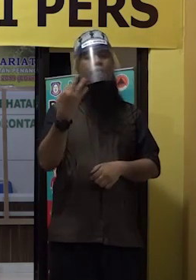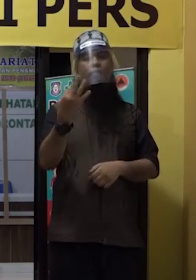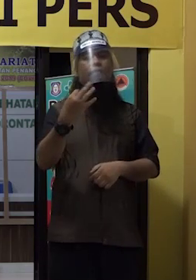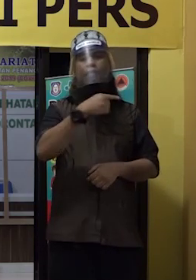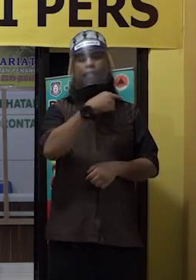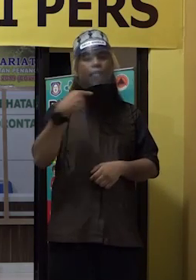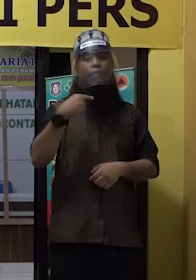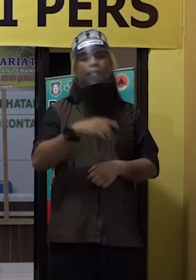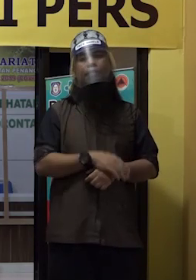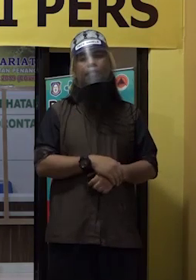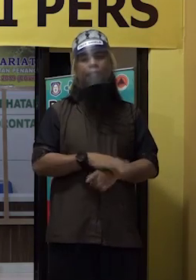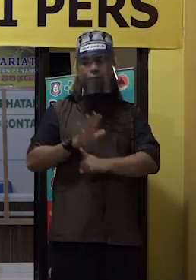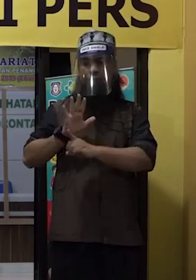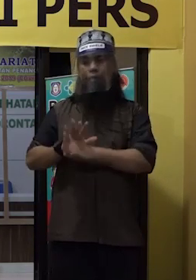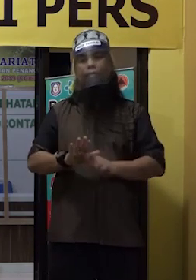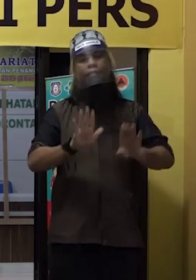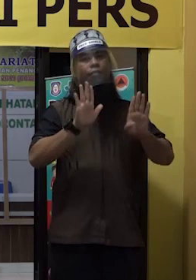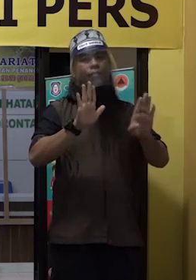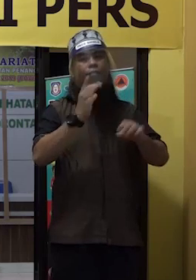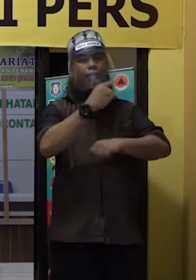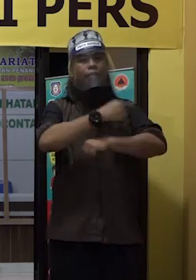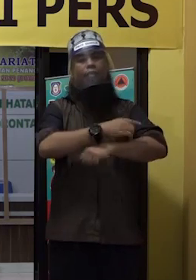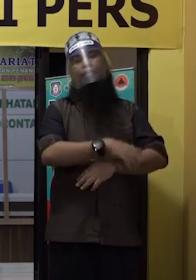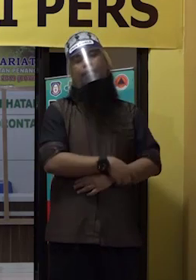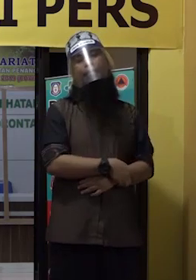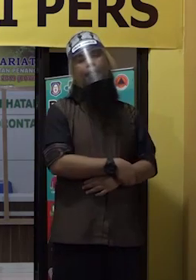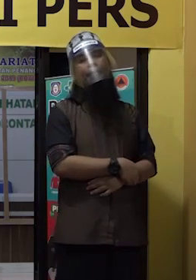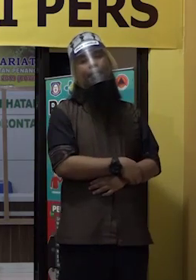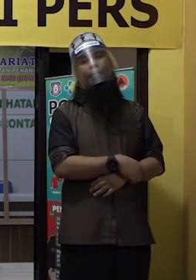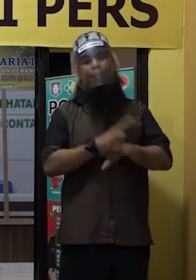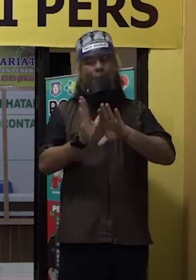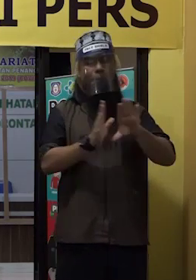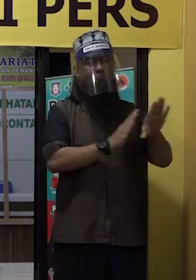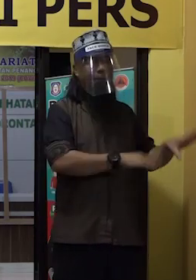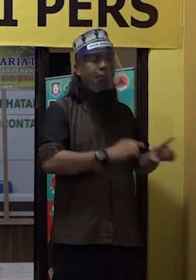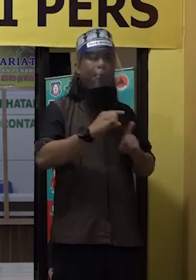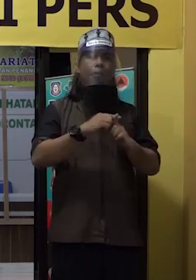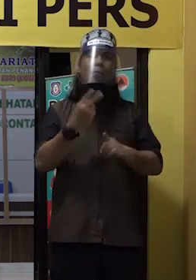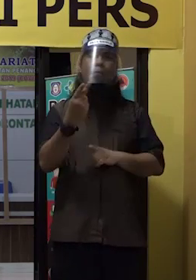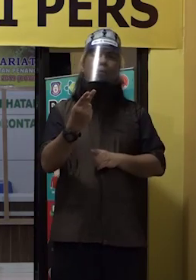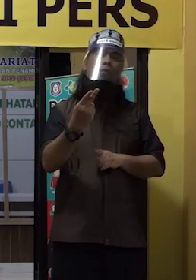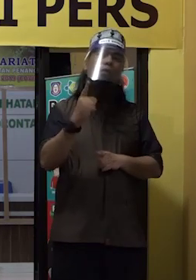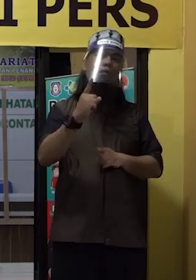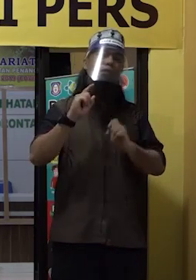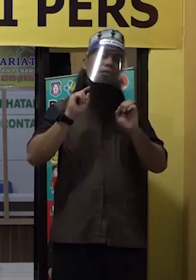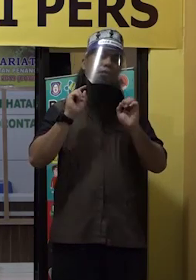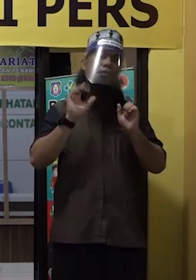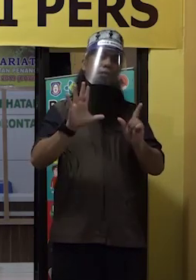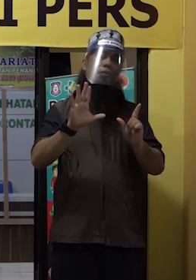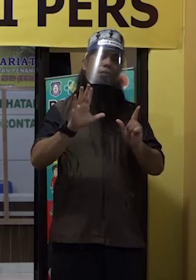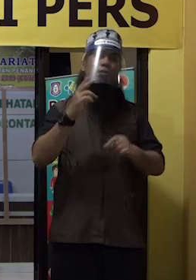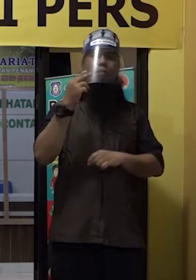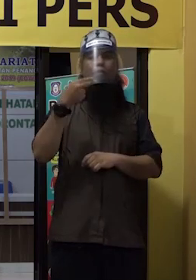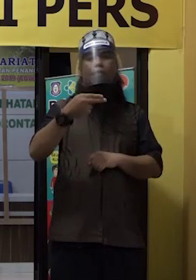negatif, dirawat selama 9 hari. Yang sembuh berikutnya adalah pasien 217,